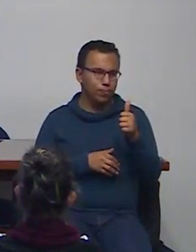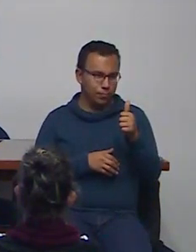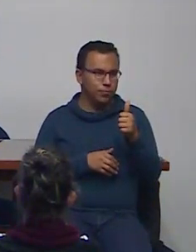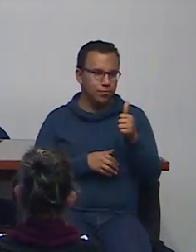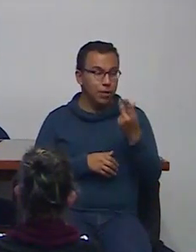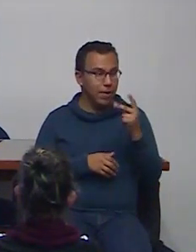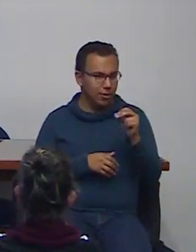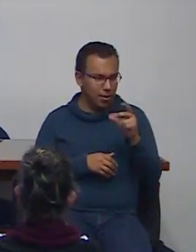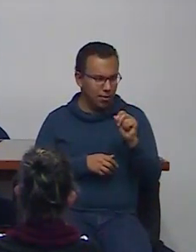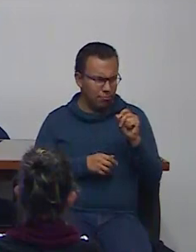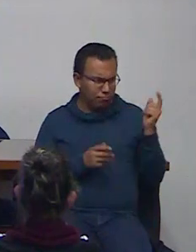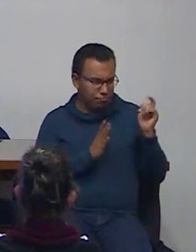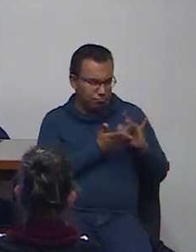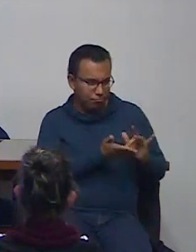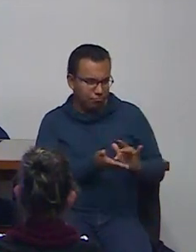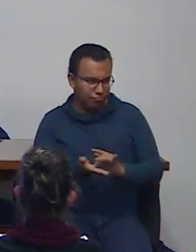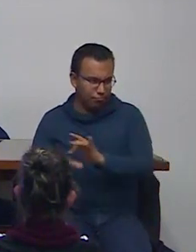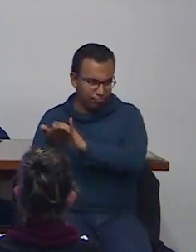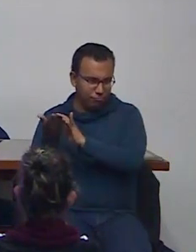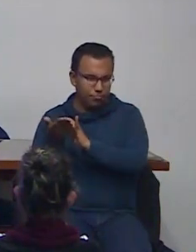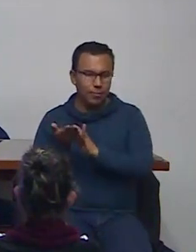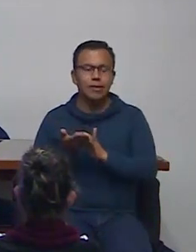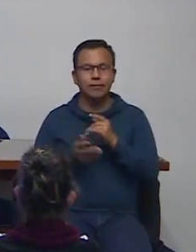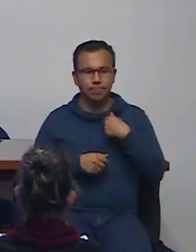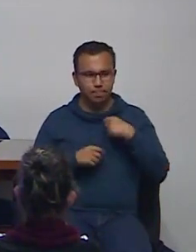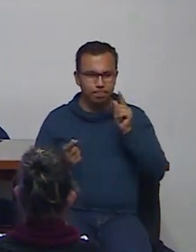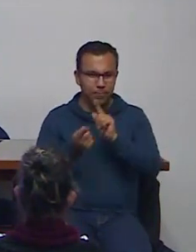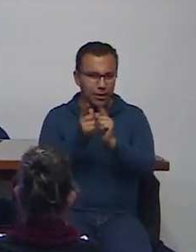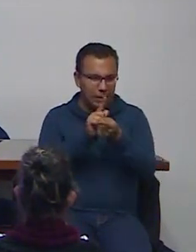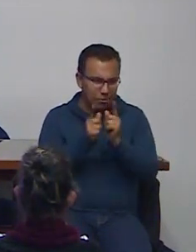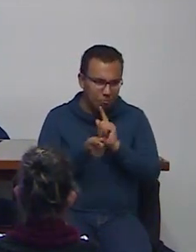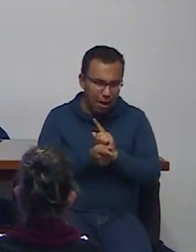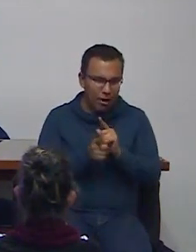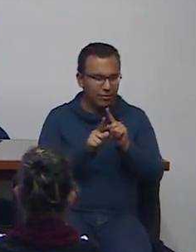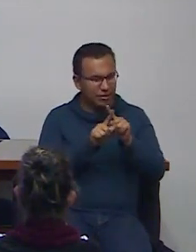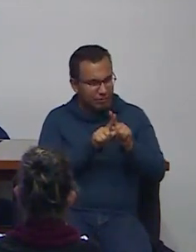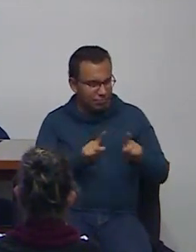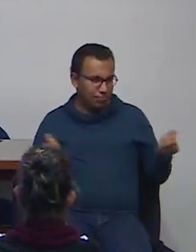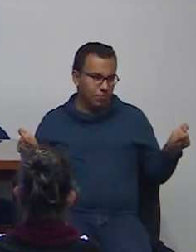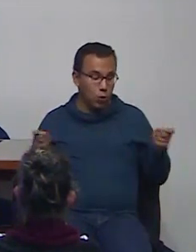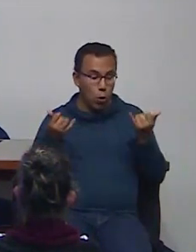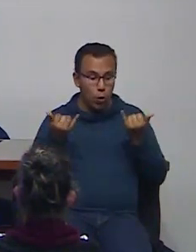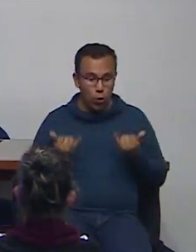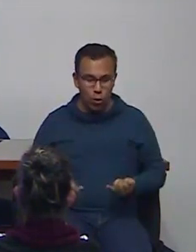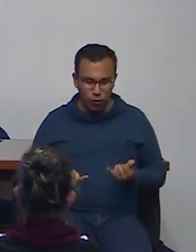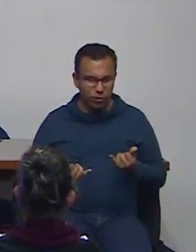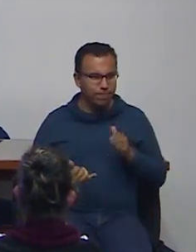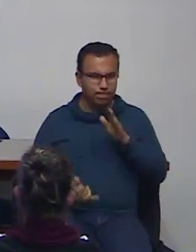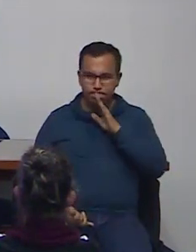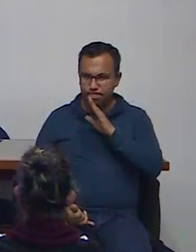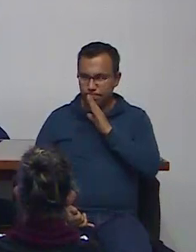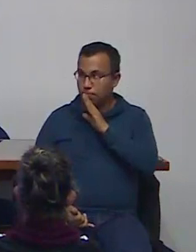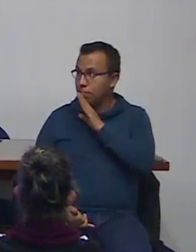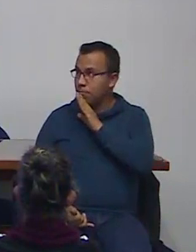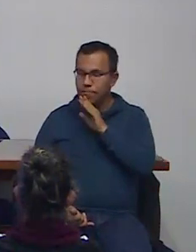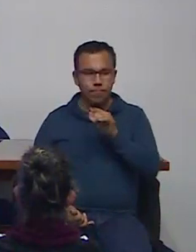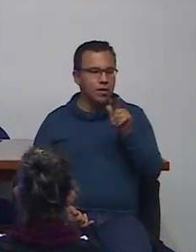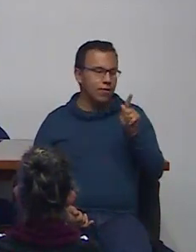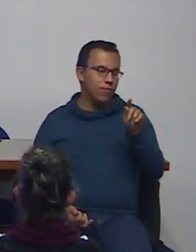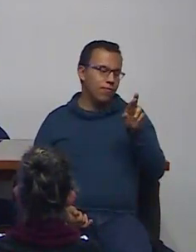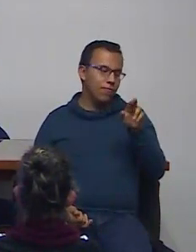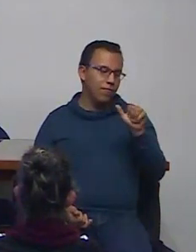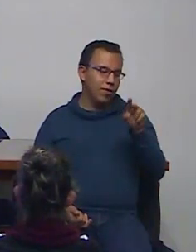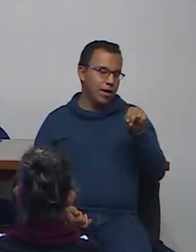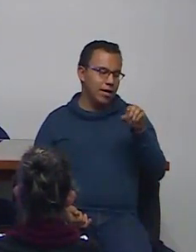en contextos pedagógicos culturales encuentros interdisciplinarios el día de hoy Contamos con Francisco